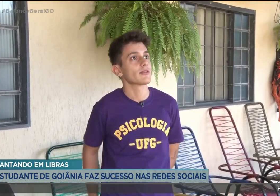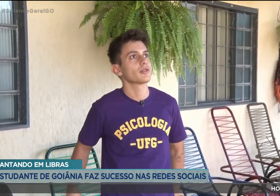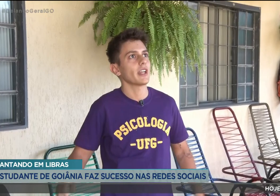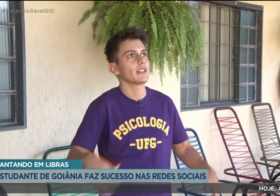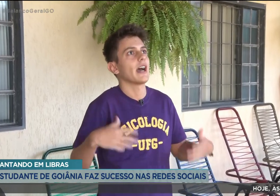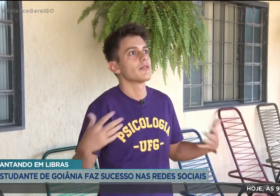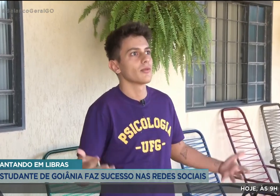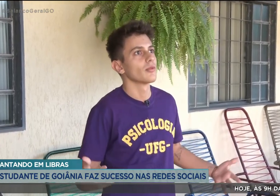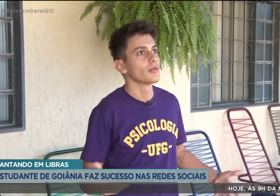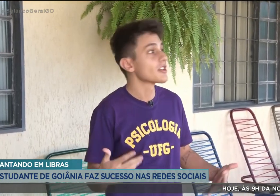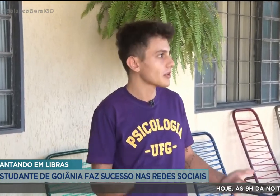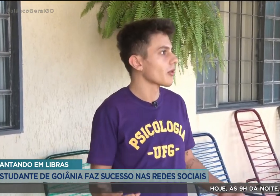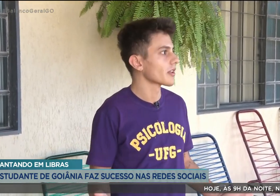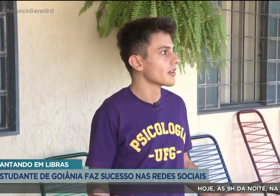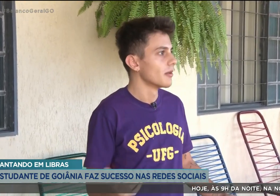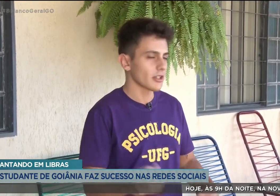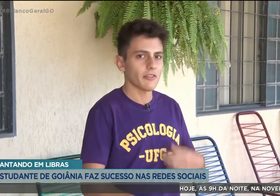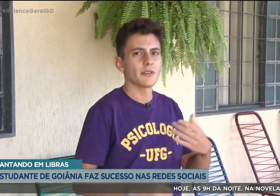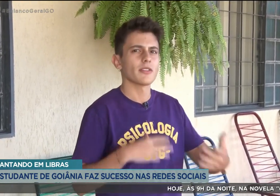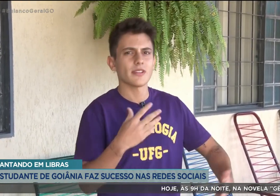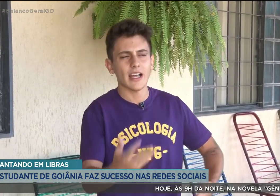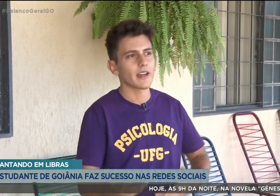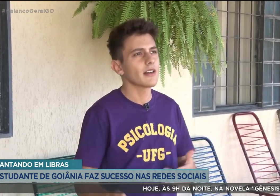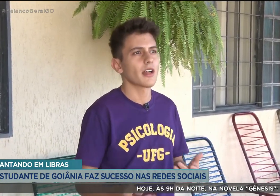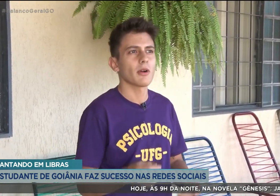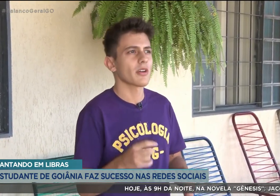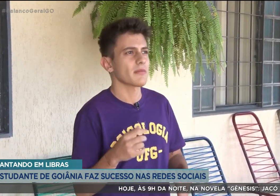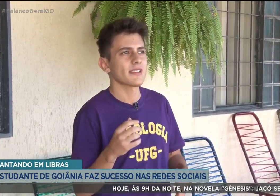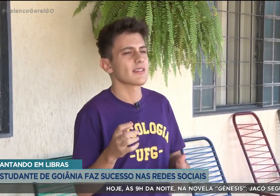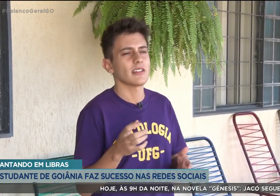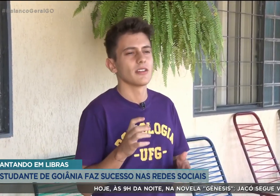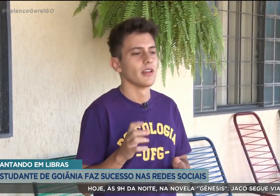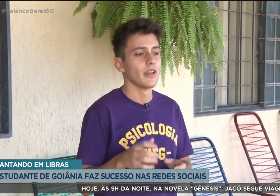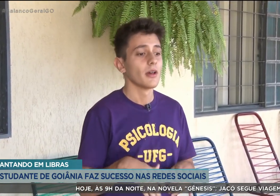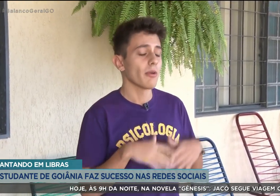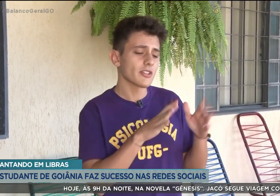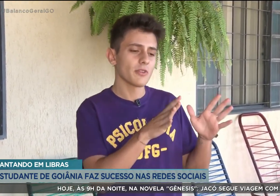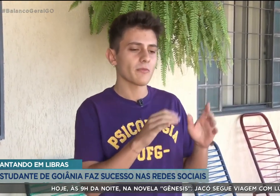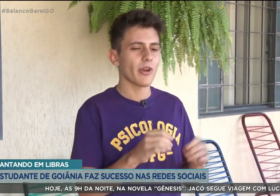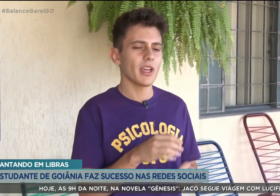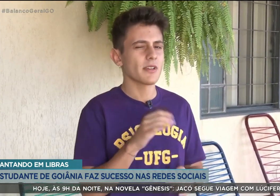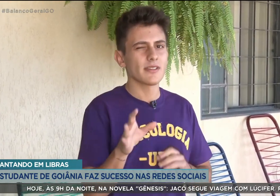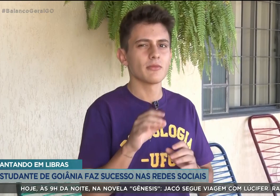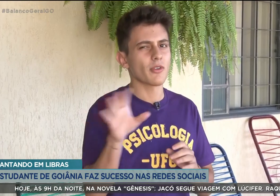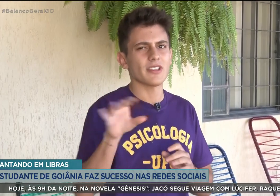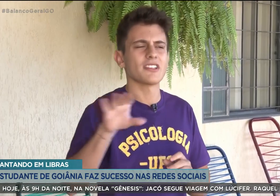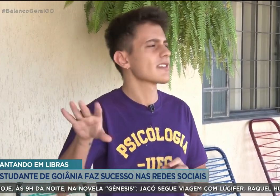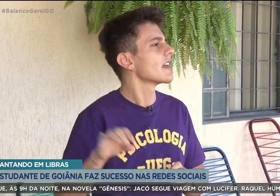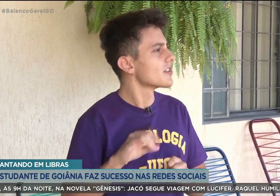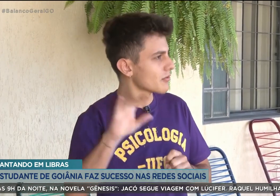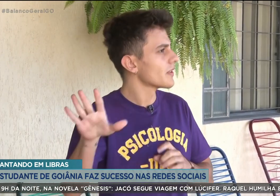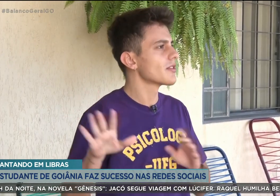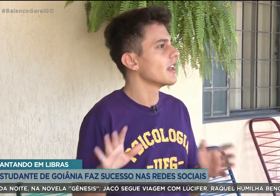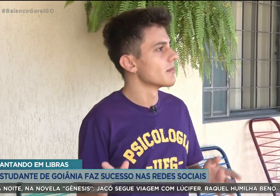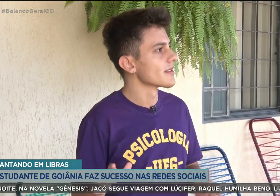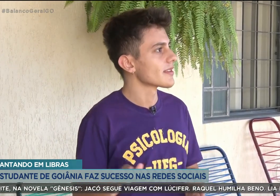mais notoriedade no TikTok Porque eu estava postando no Instagram Era uma coisa mais assim Posto meus poemas e uma coisa adjacente Um vídeo em Libras